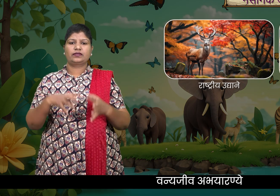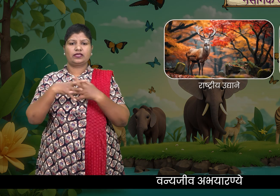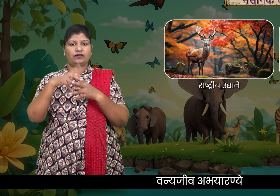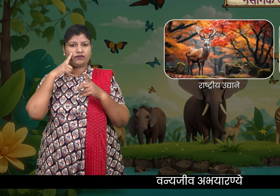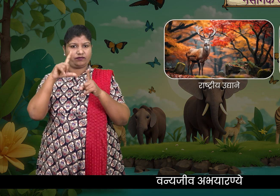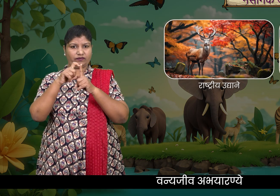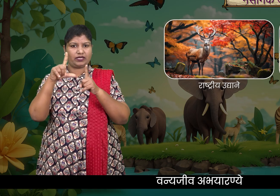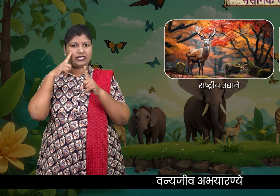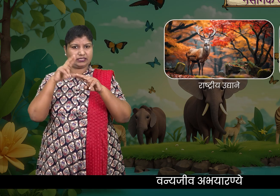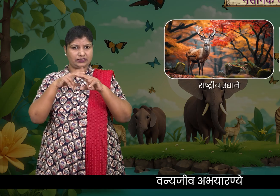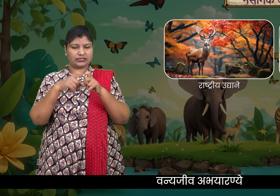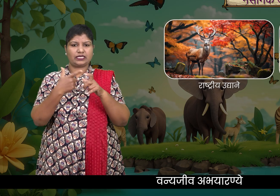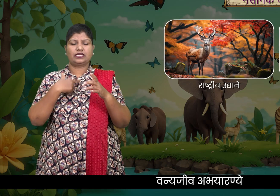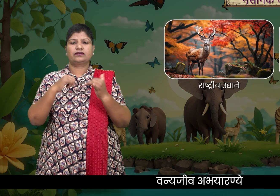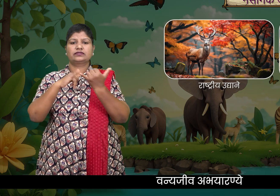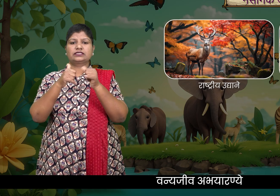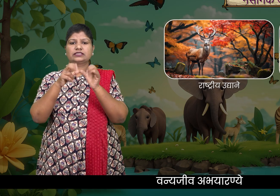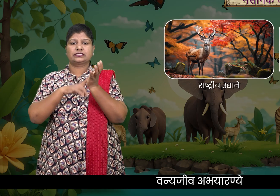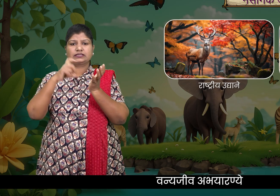वन्यजीव अभयारण्ये,